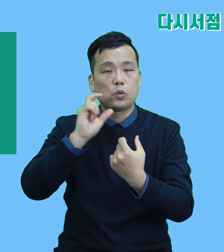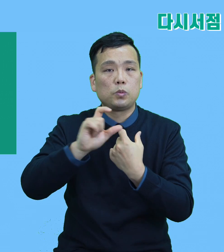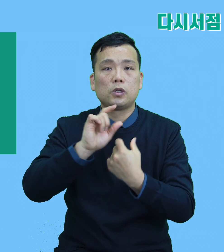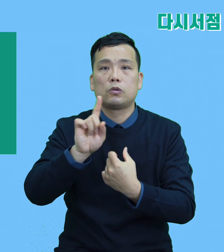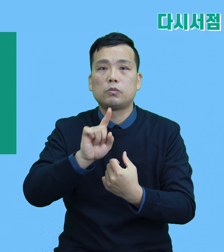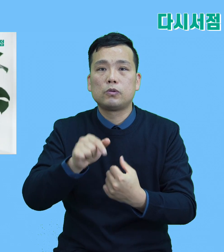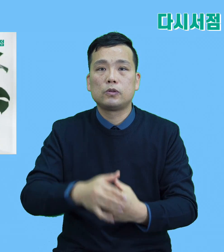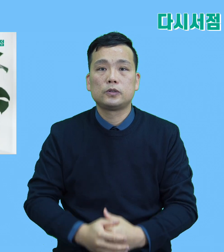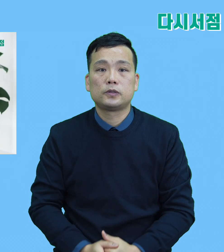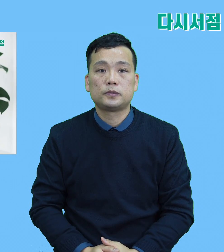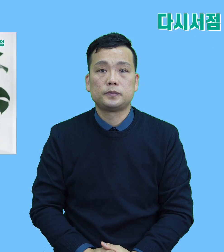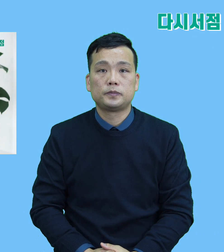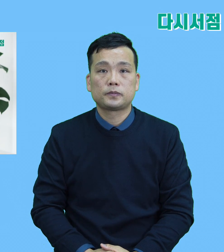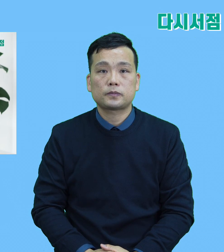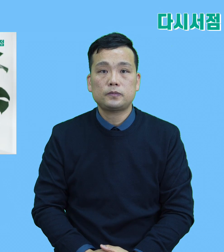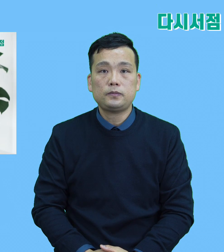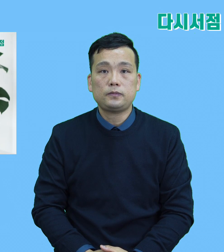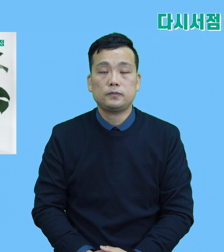있나요?